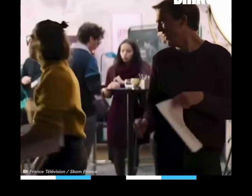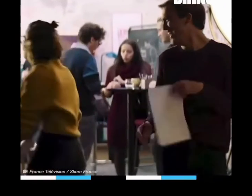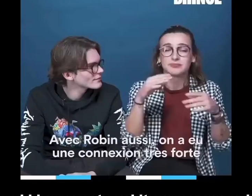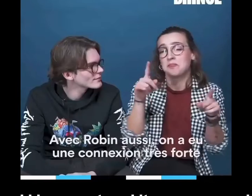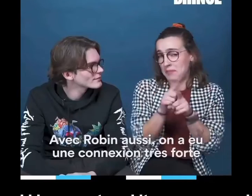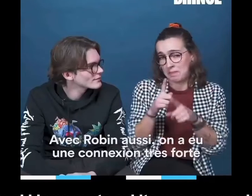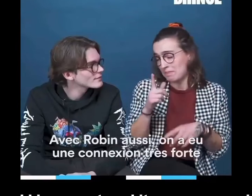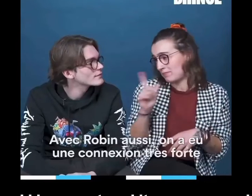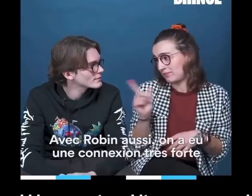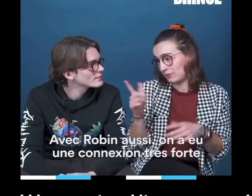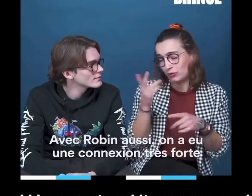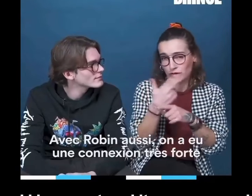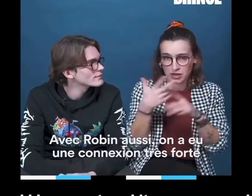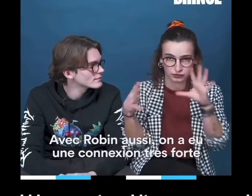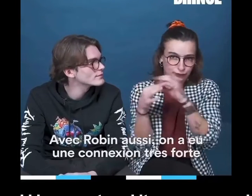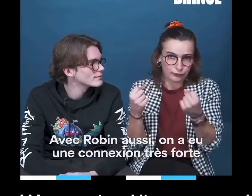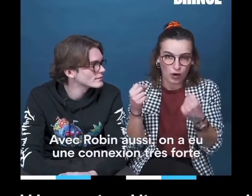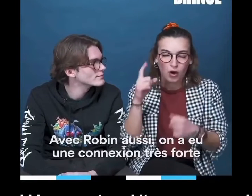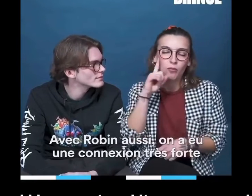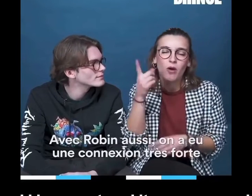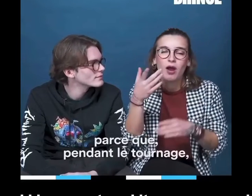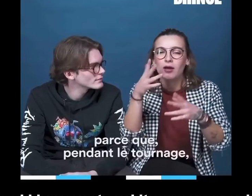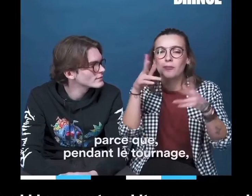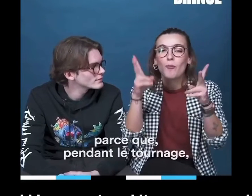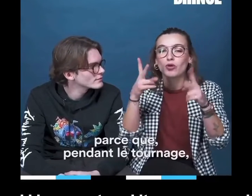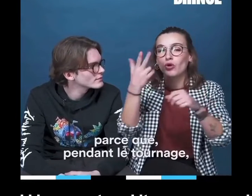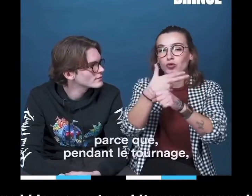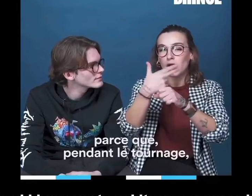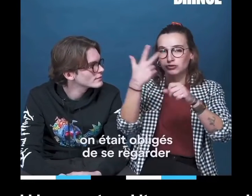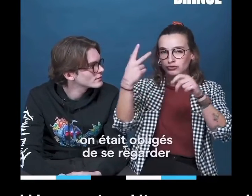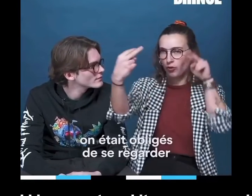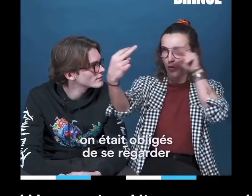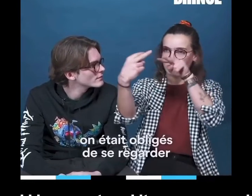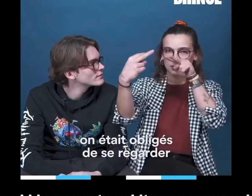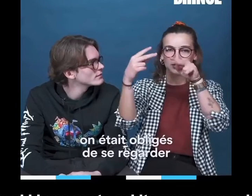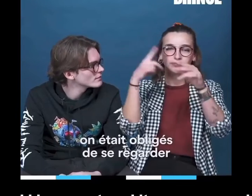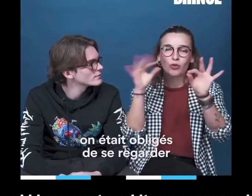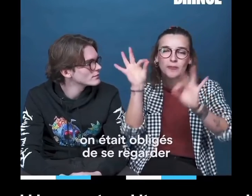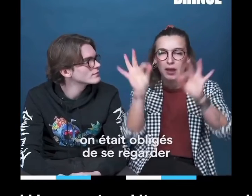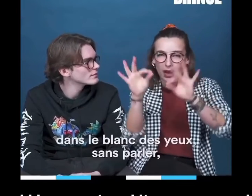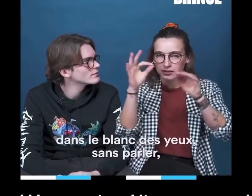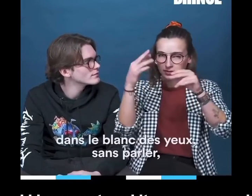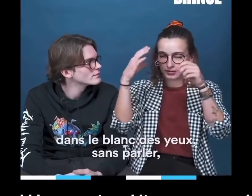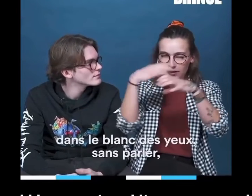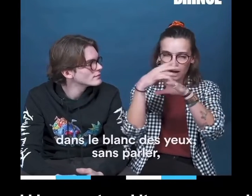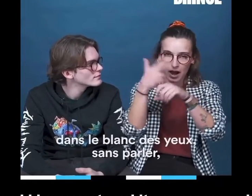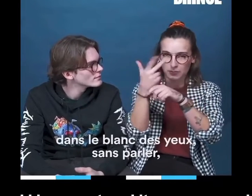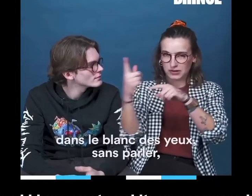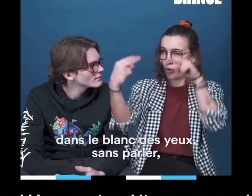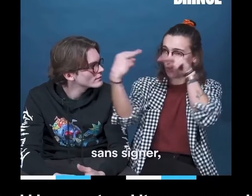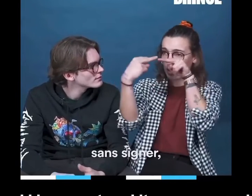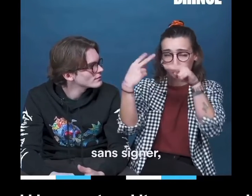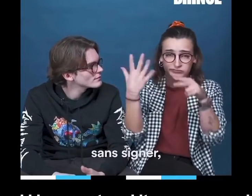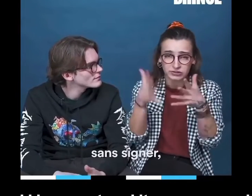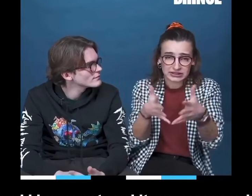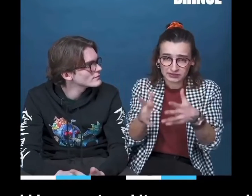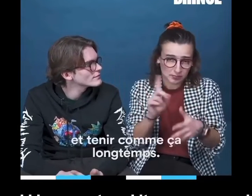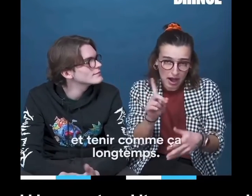Et avec Robin aussi, on a eu une connexion très forte parce que pendant le tournage, on était obligés de se regarder dans le blanc des yeux sans parler, sans signer et tenir comme